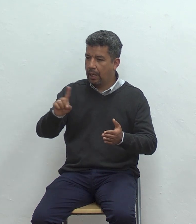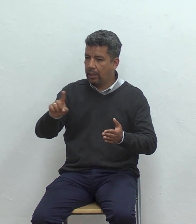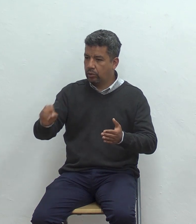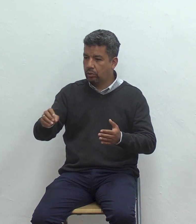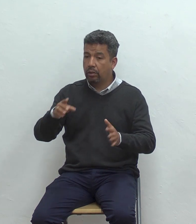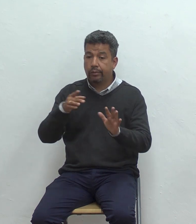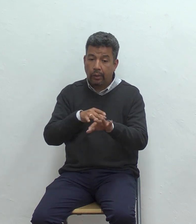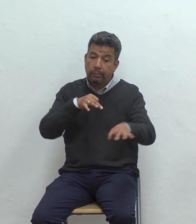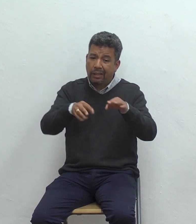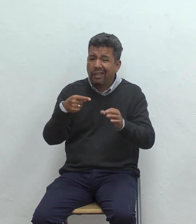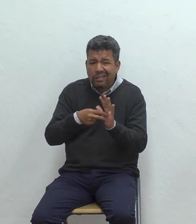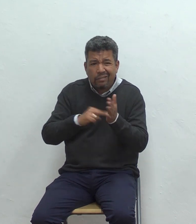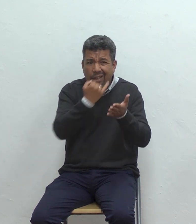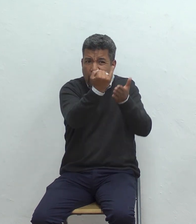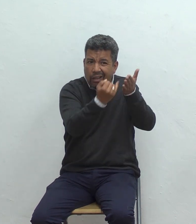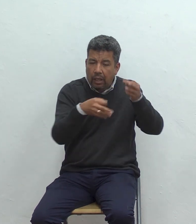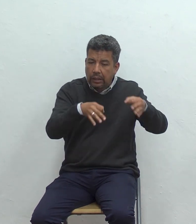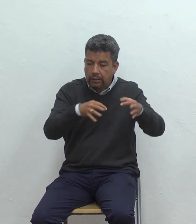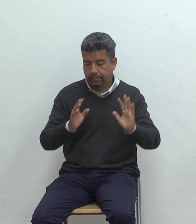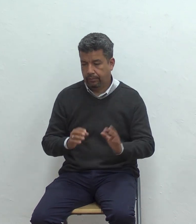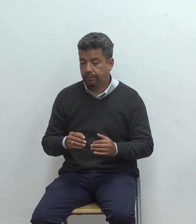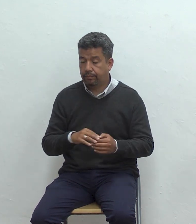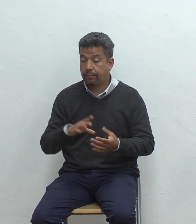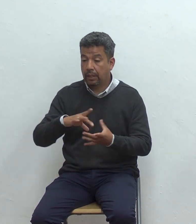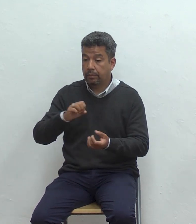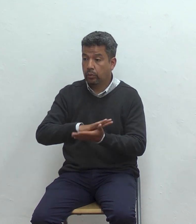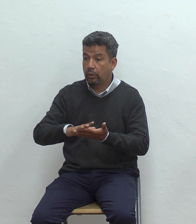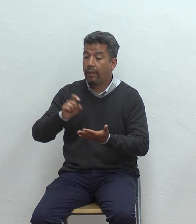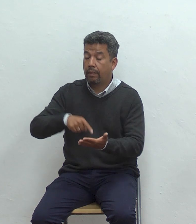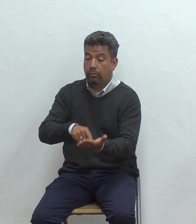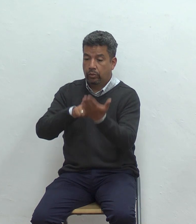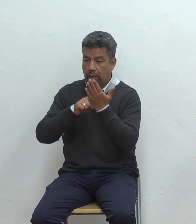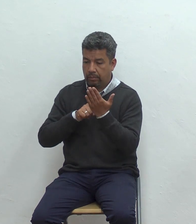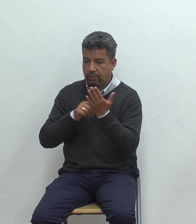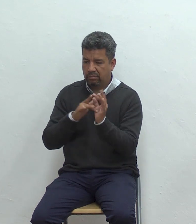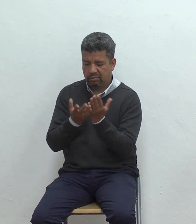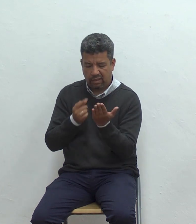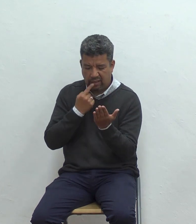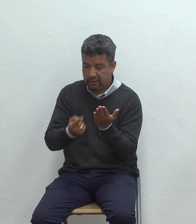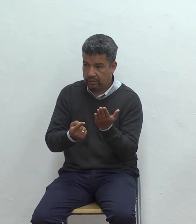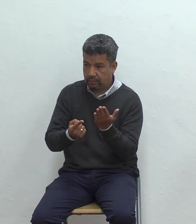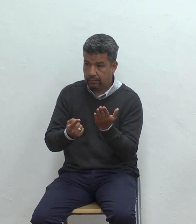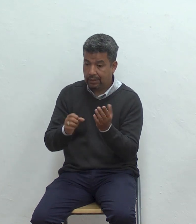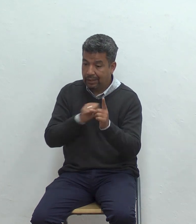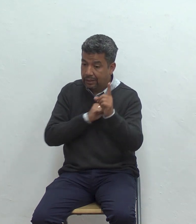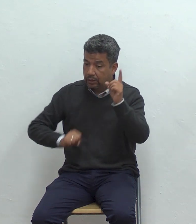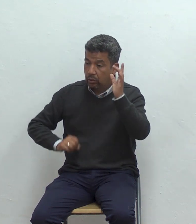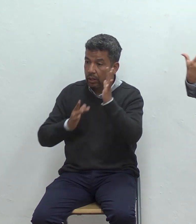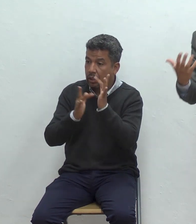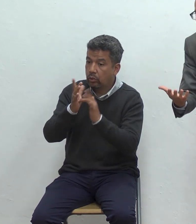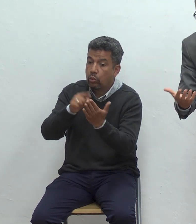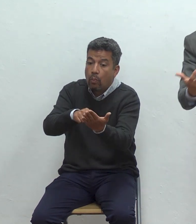fascinado con esa enseñanza. El Espíritu Santo tiene que revelarnos lo que dice la Escritura. El Señor Jesús